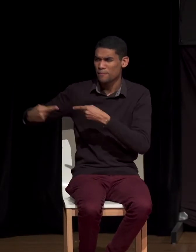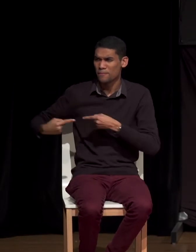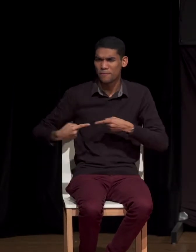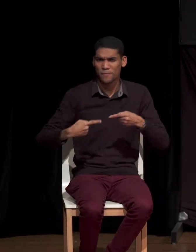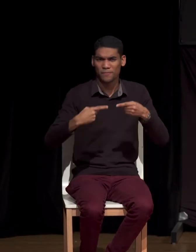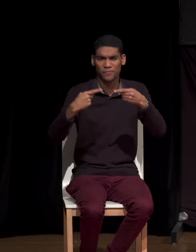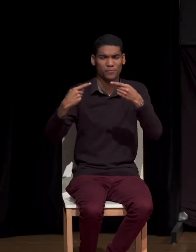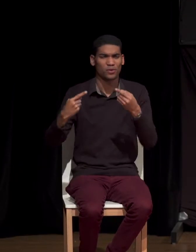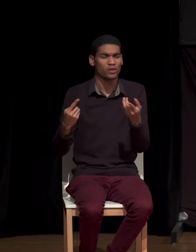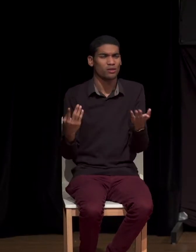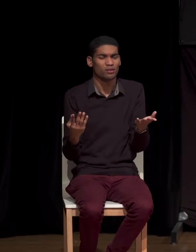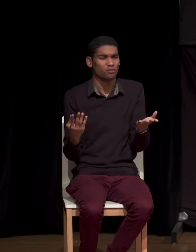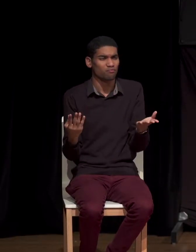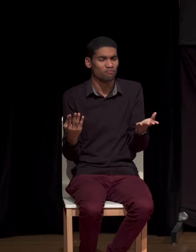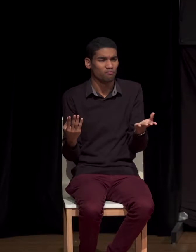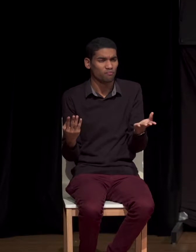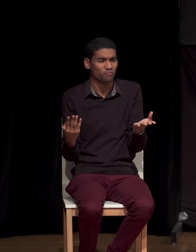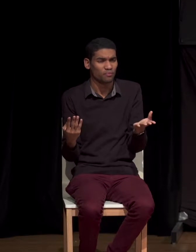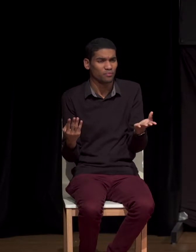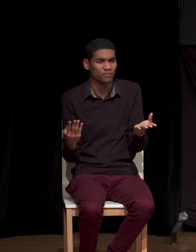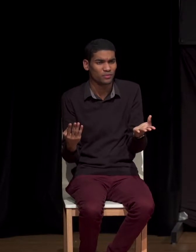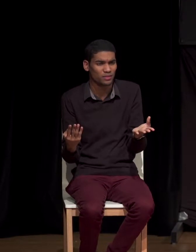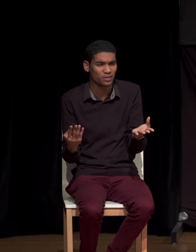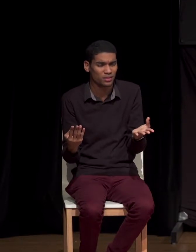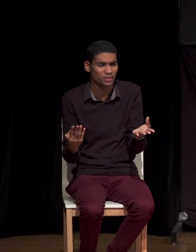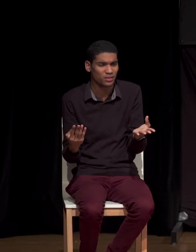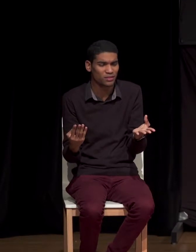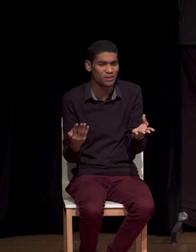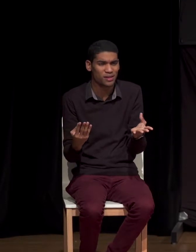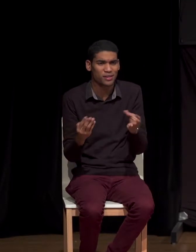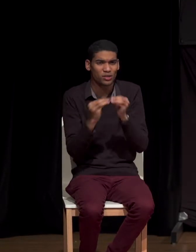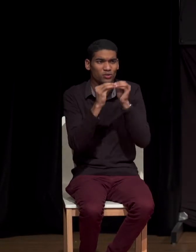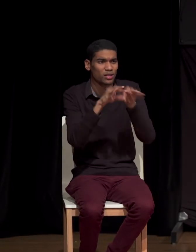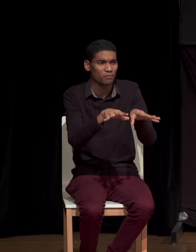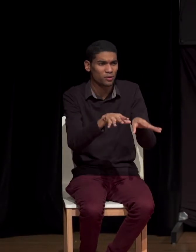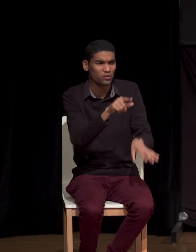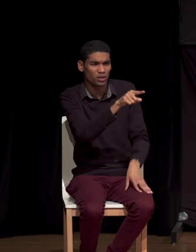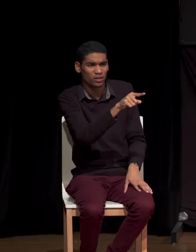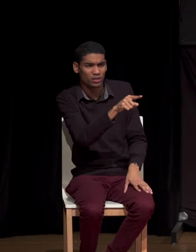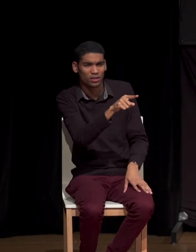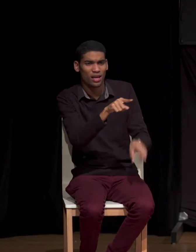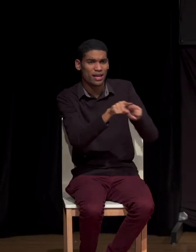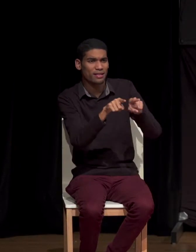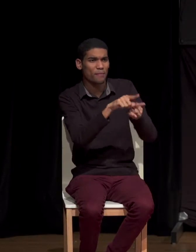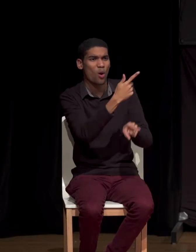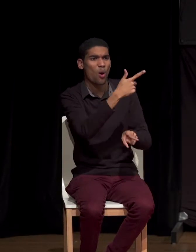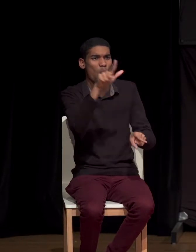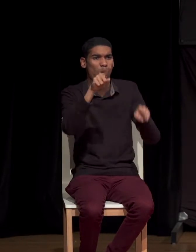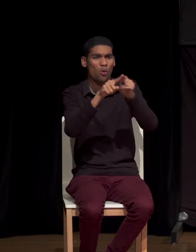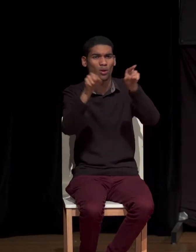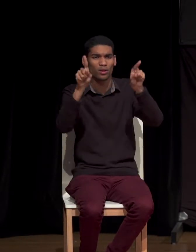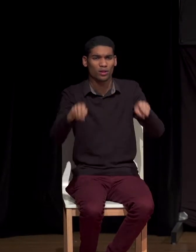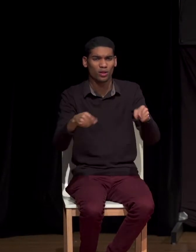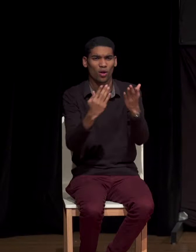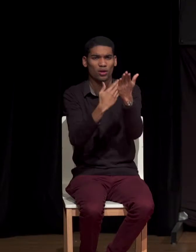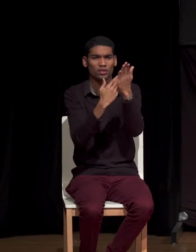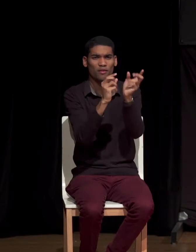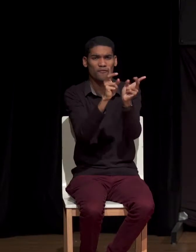não está impactando lá aquela e todas as outras livrarias, os lançamentos?